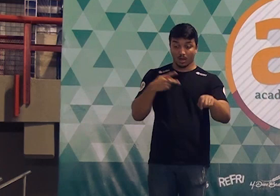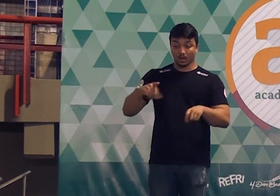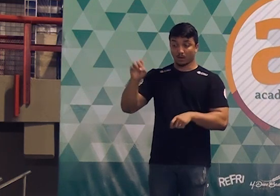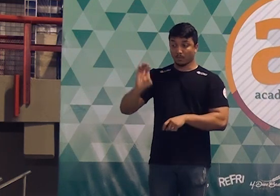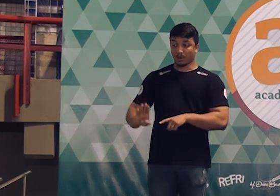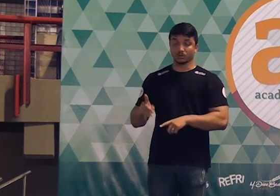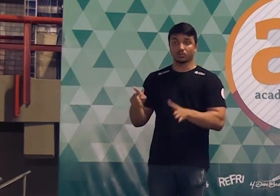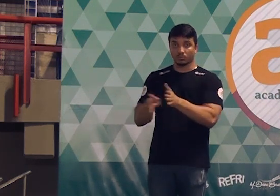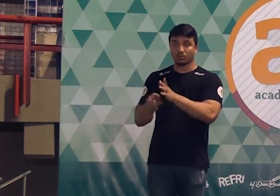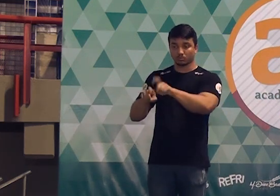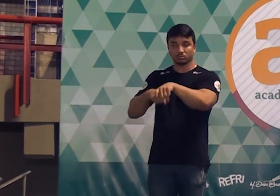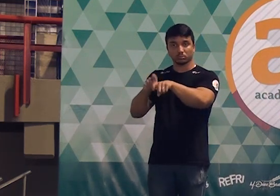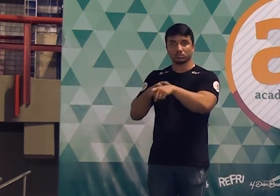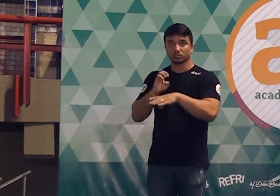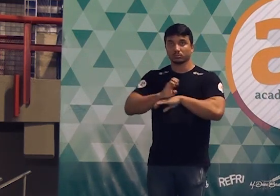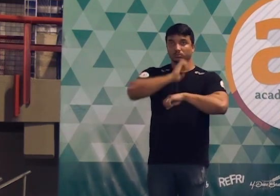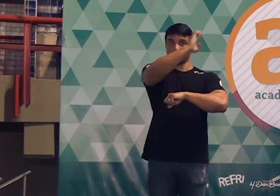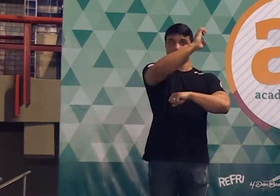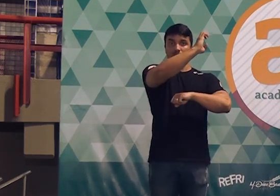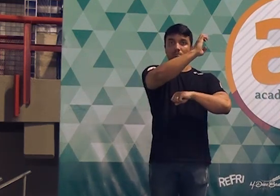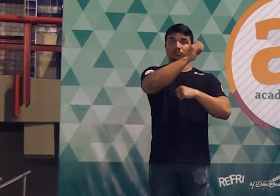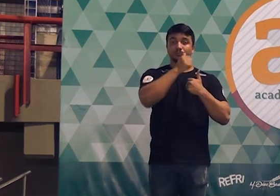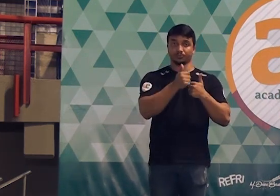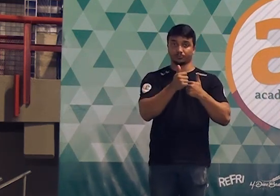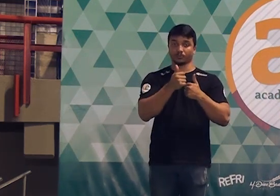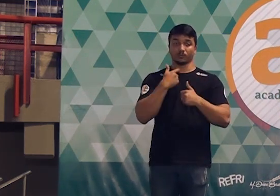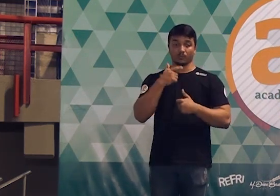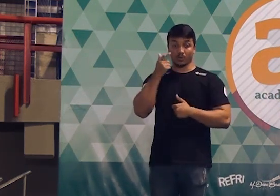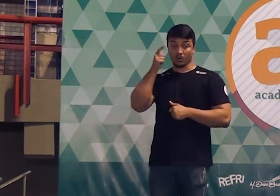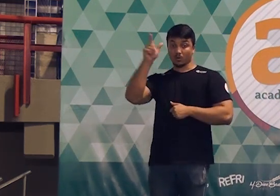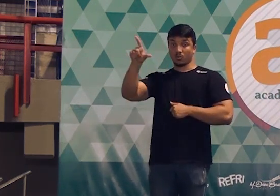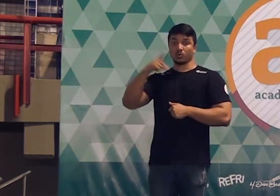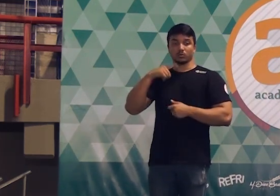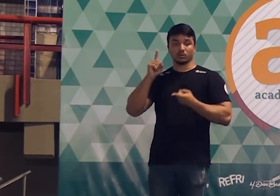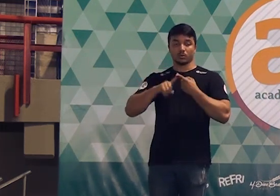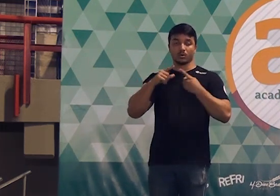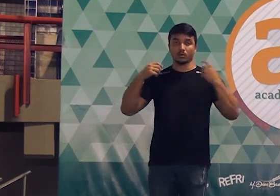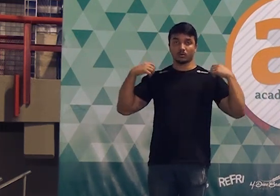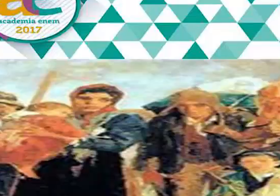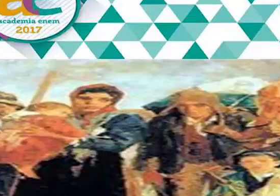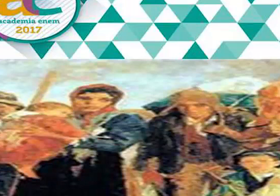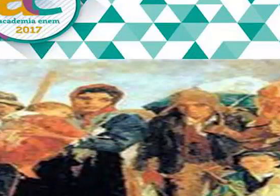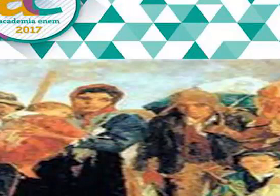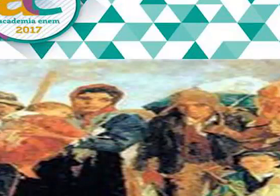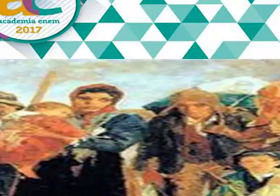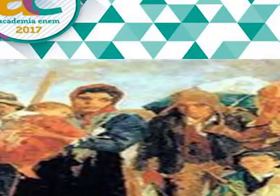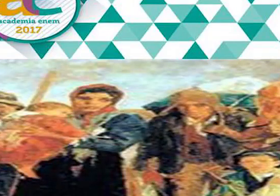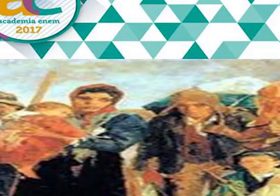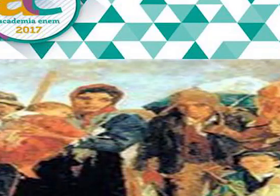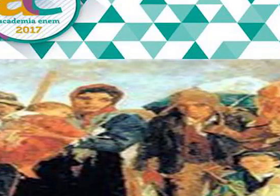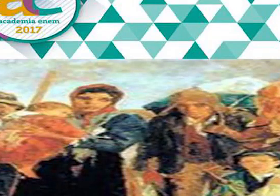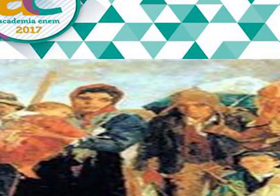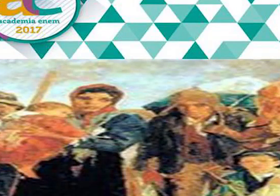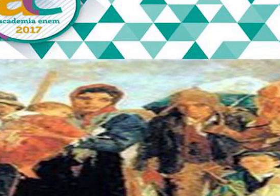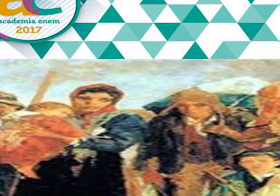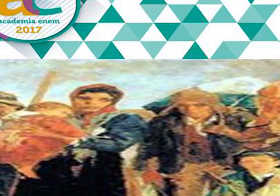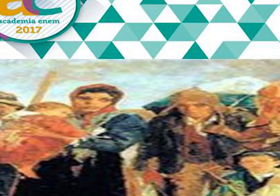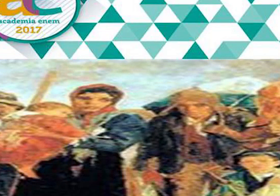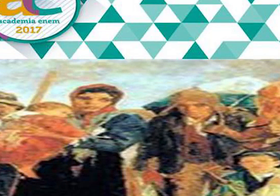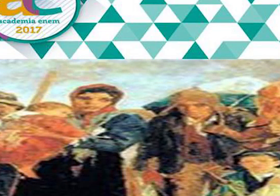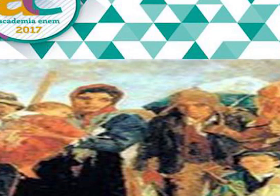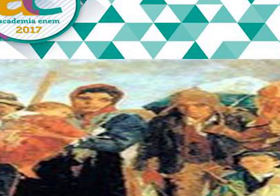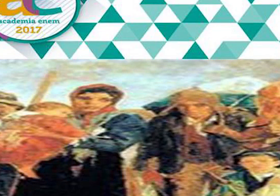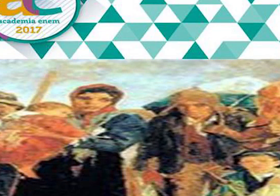país agrário, exportador, correto? Outro quadro famoso, Os Imigrantes, de um senhor chamado